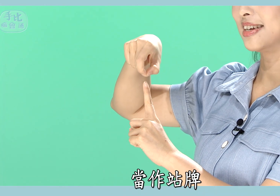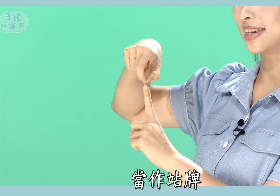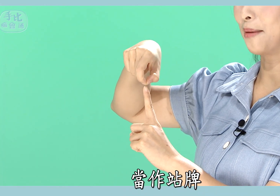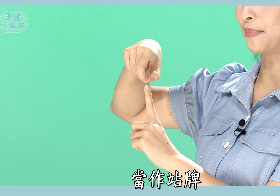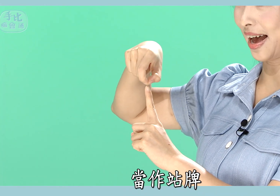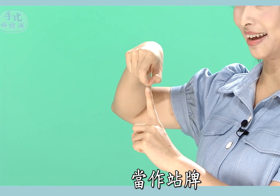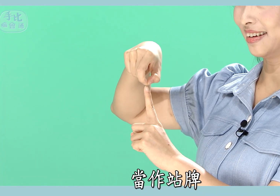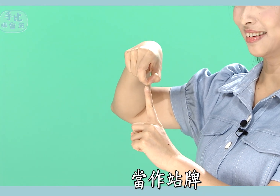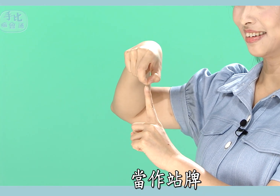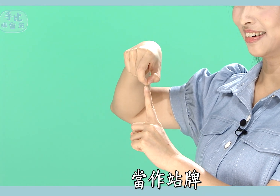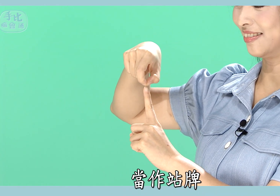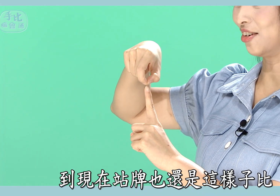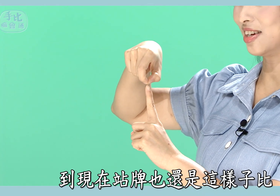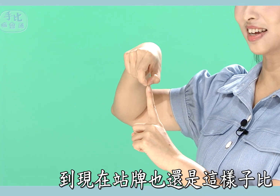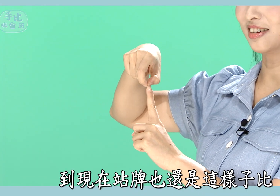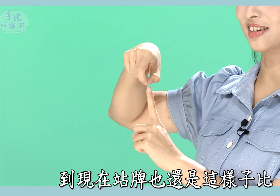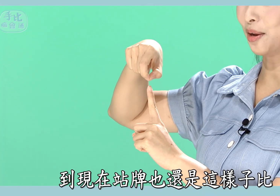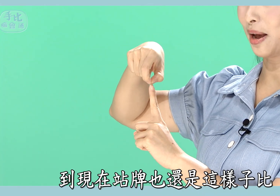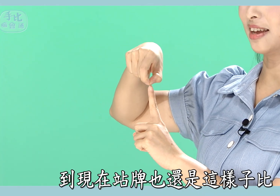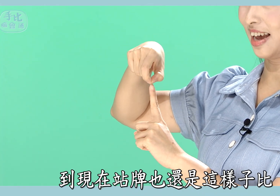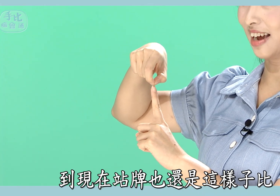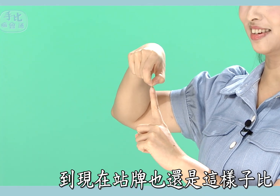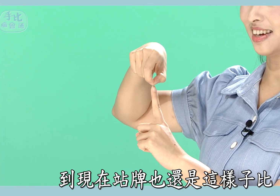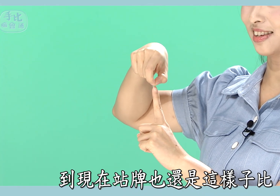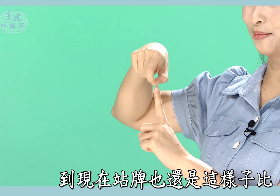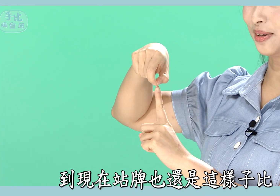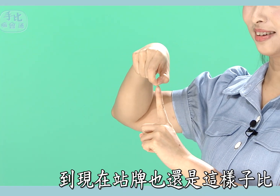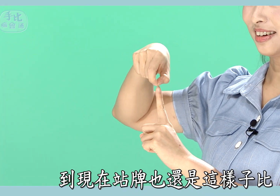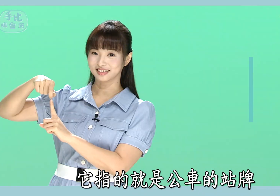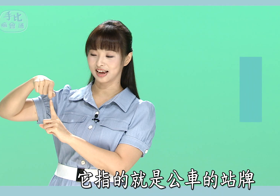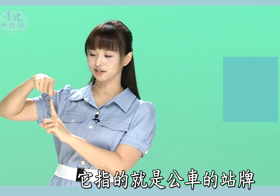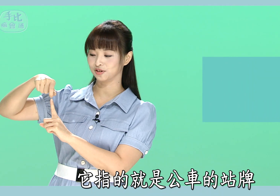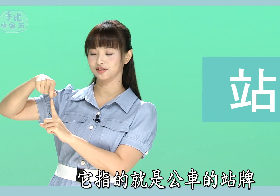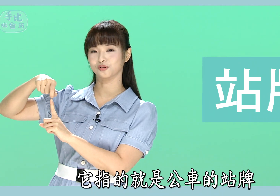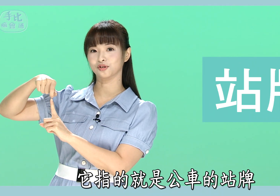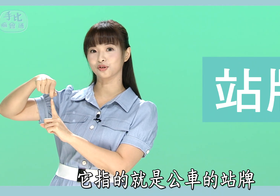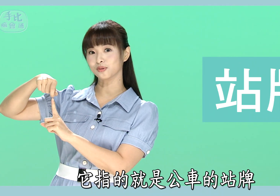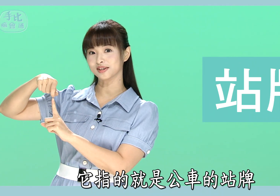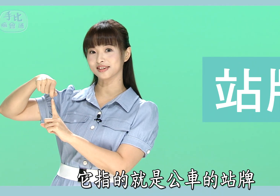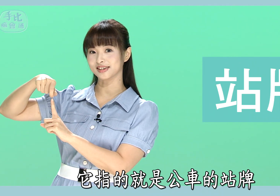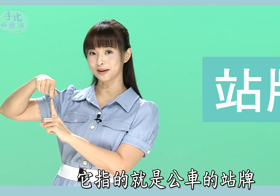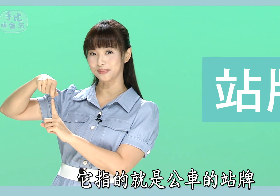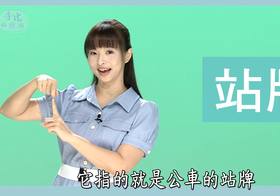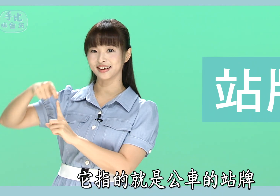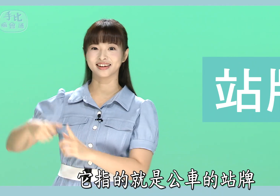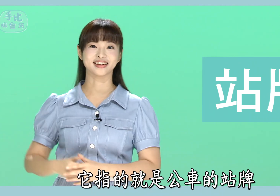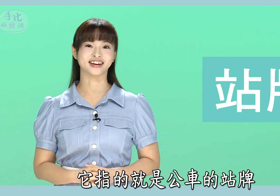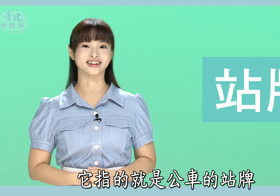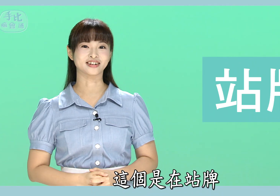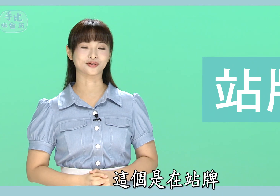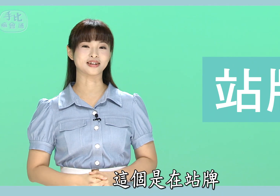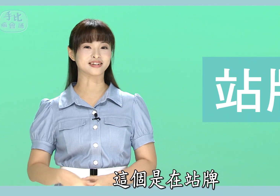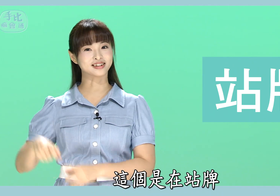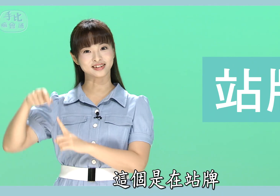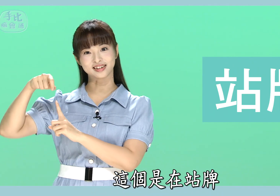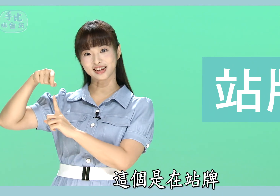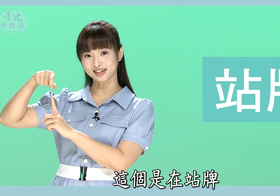站牌。到现在呢，站牌也还是这样子比，那它指的就是公车的站牌。所以呢，这个是在站